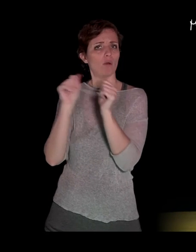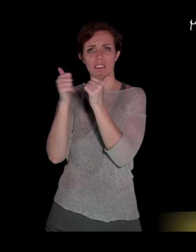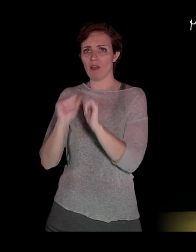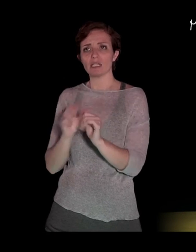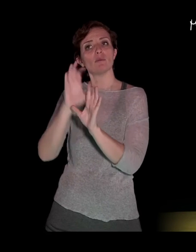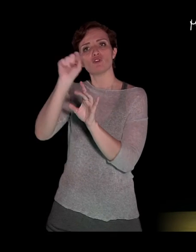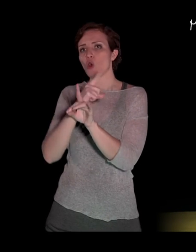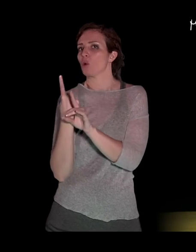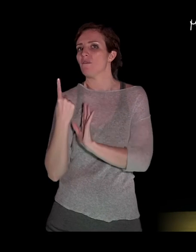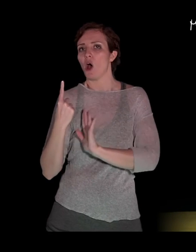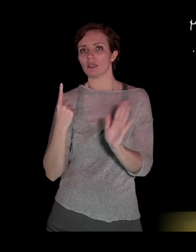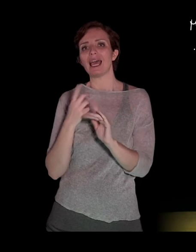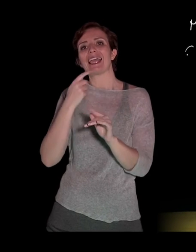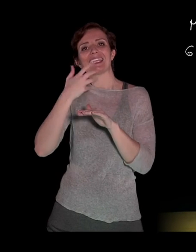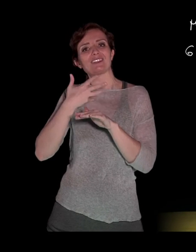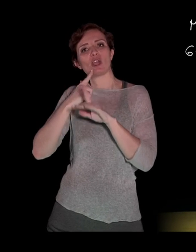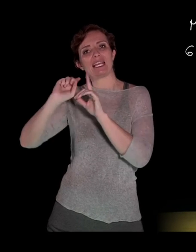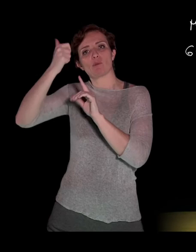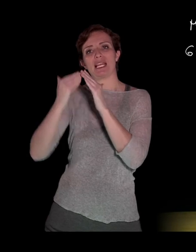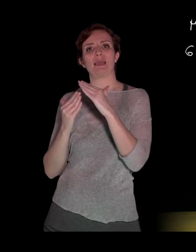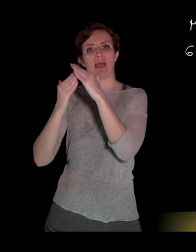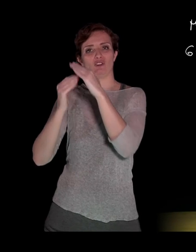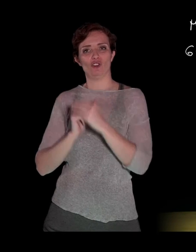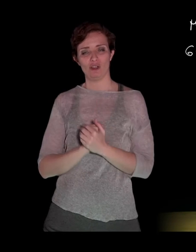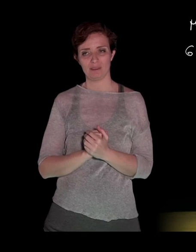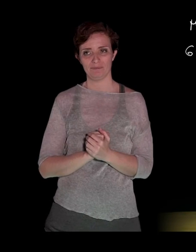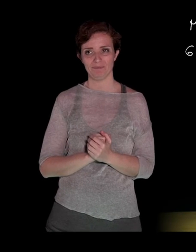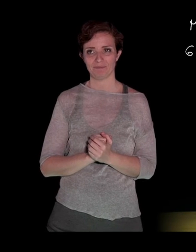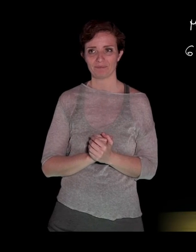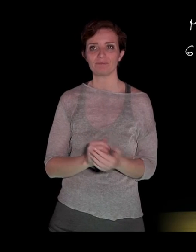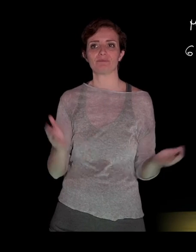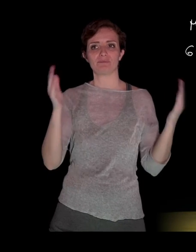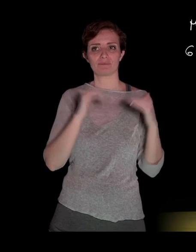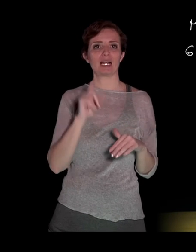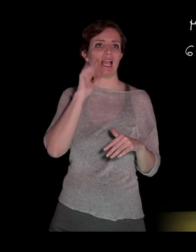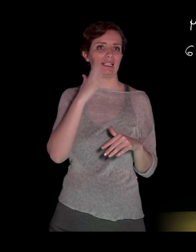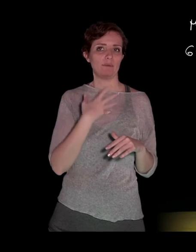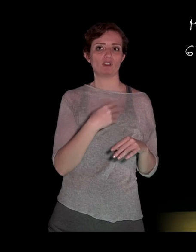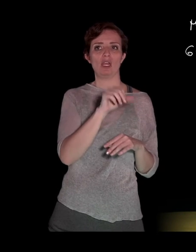l'esponente Maggiore facciamo un esempio prendiamo tre